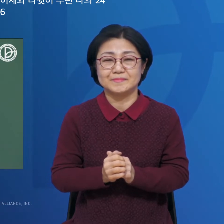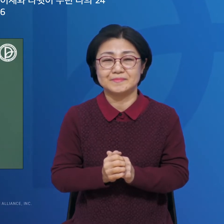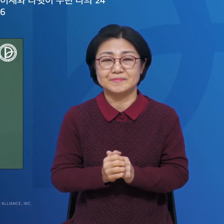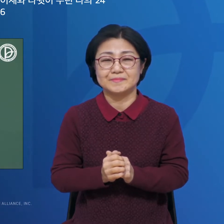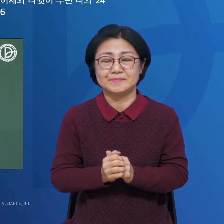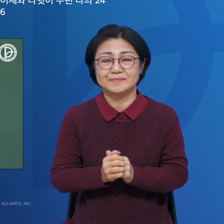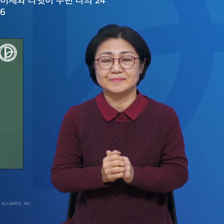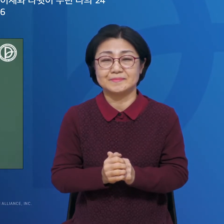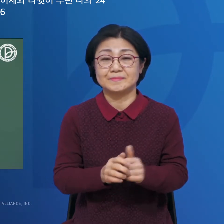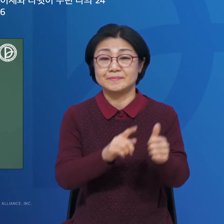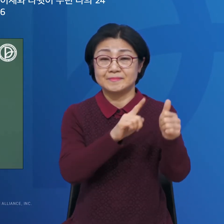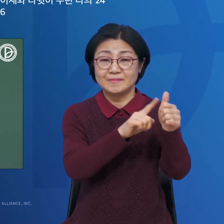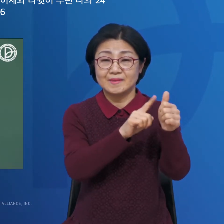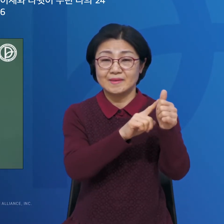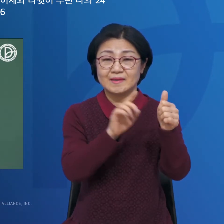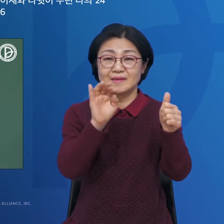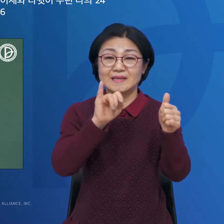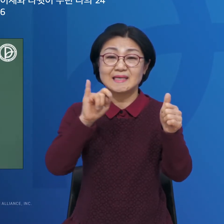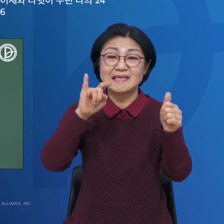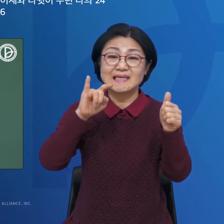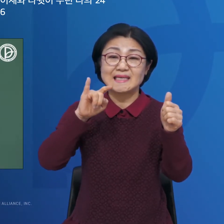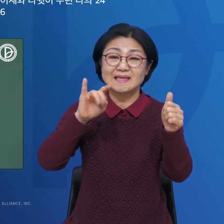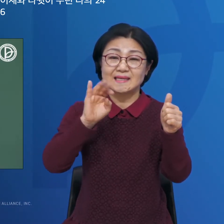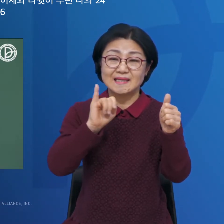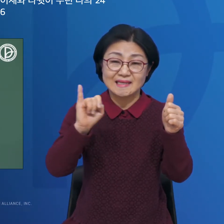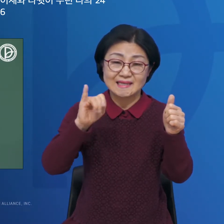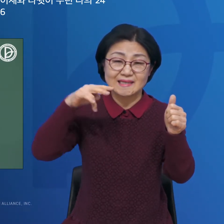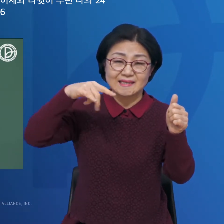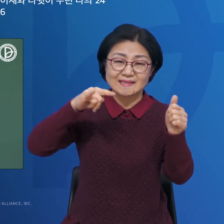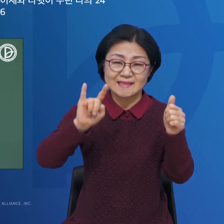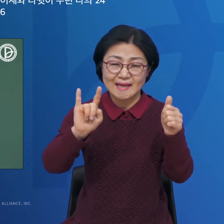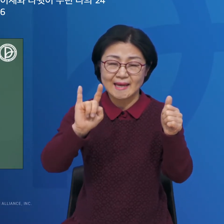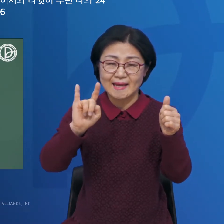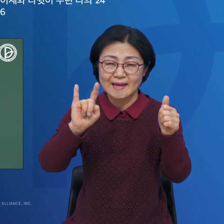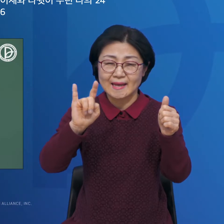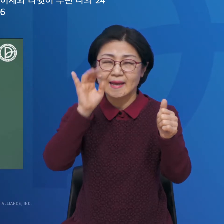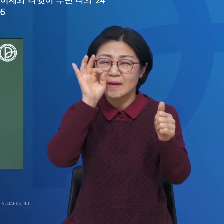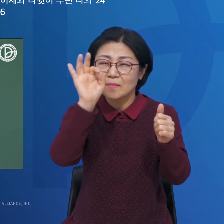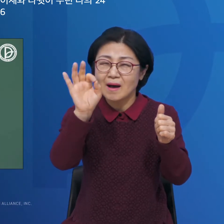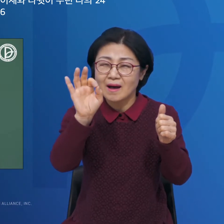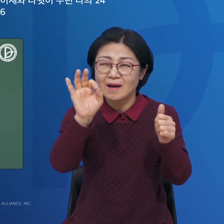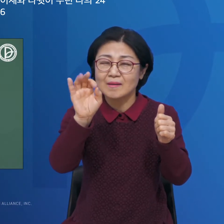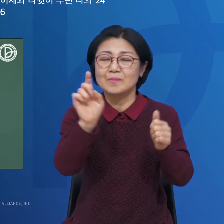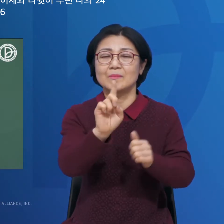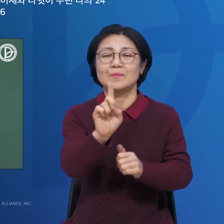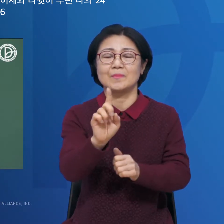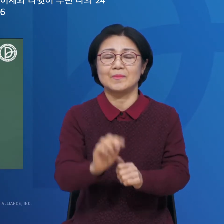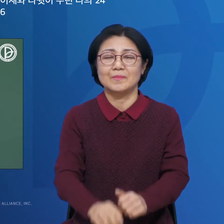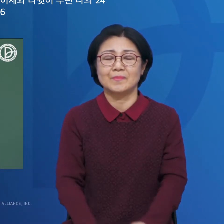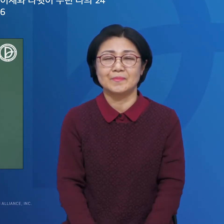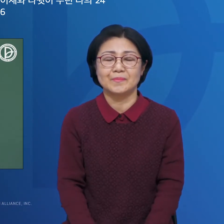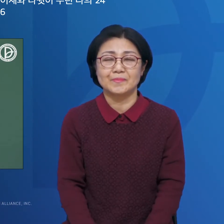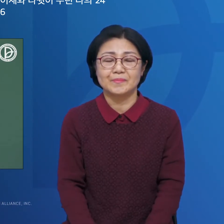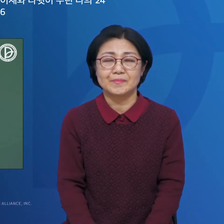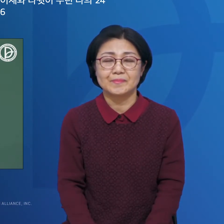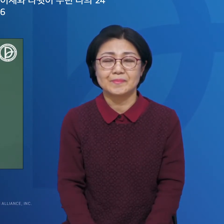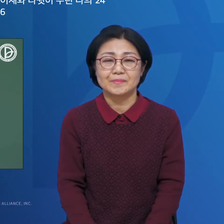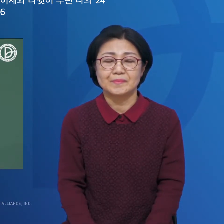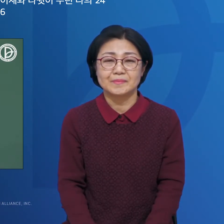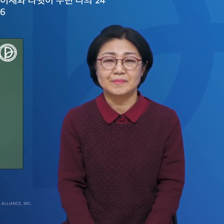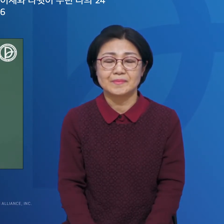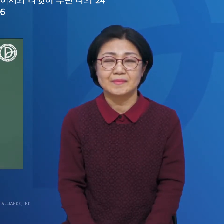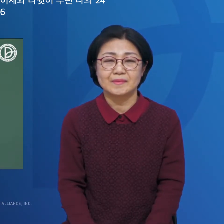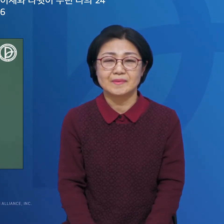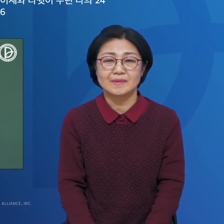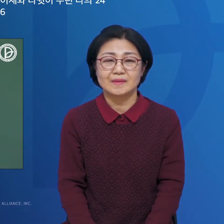이새가 본 것. This is the things that 그 Jesse 아버지 saw. 이새가 본 거란 And these 말이에요. are the things that his father Jesse saw. 이